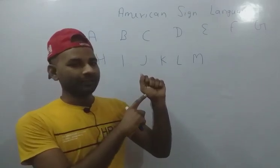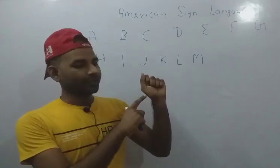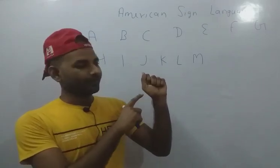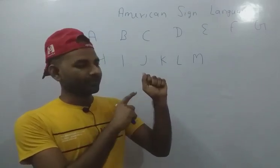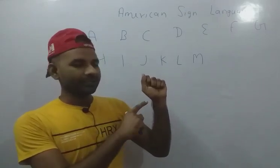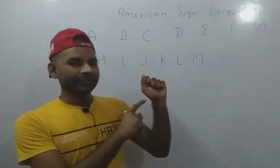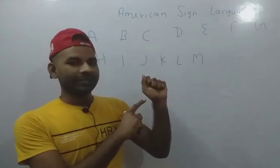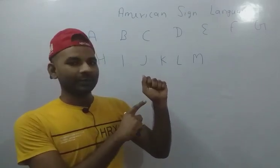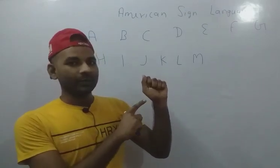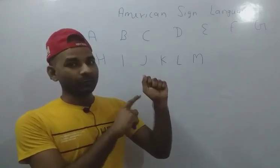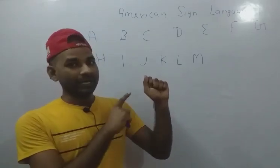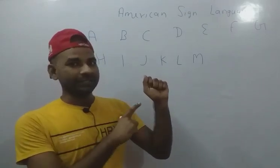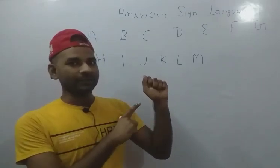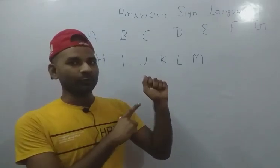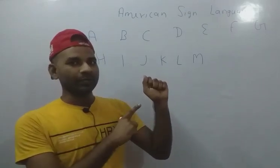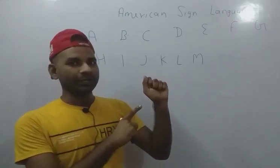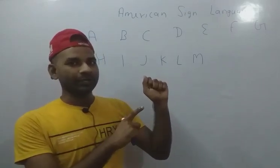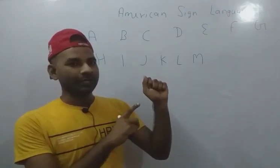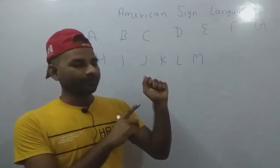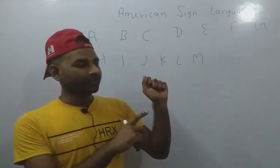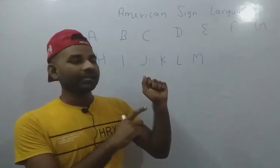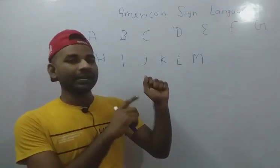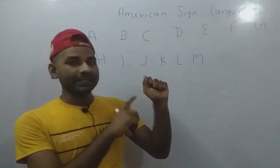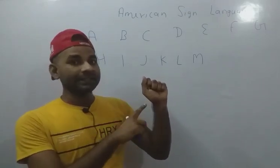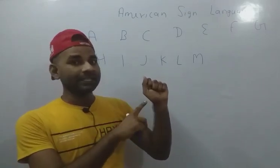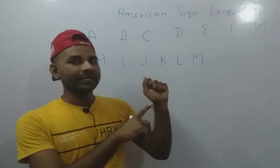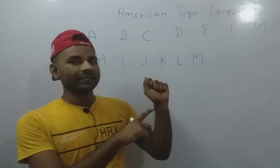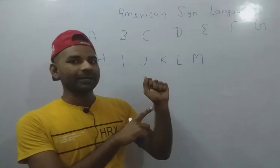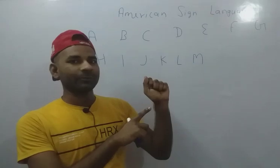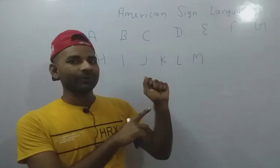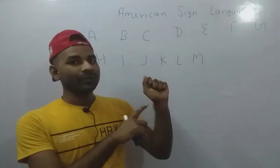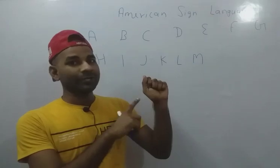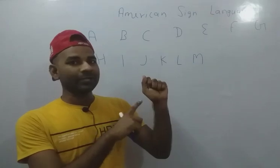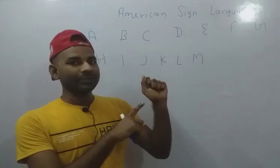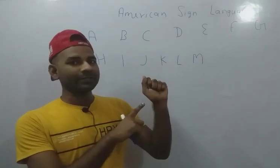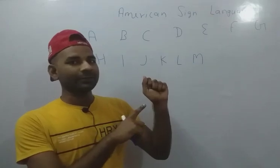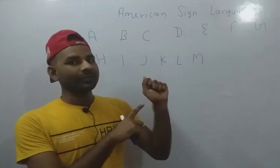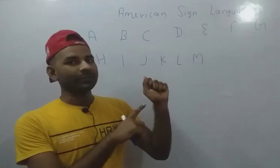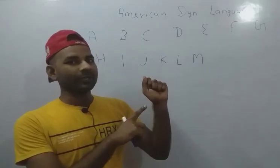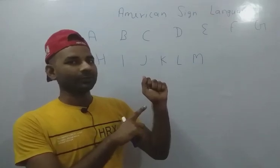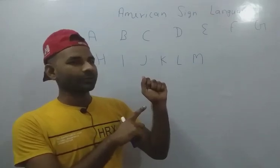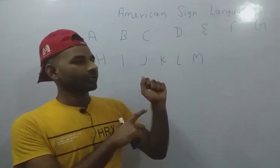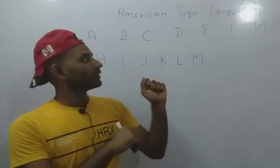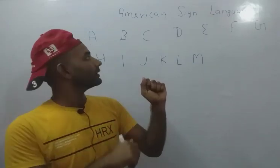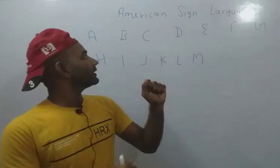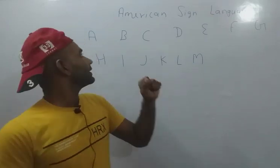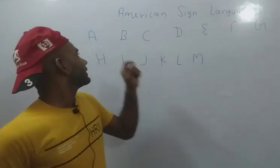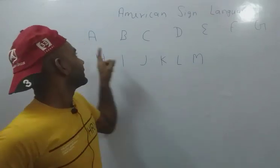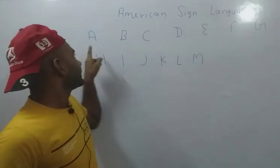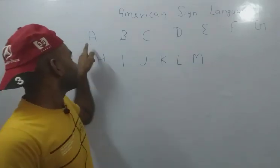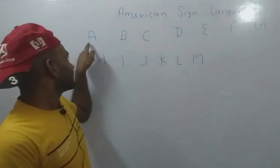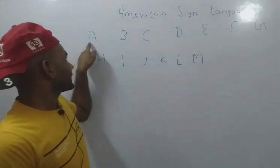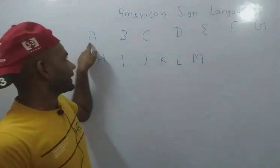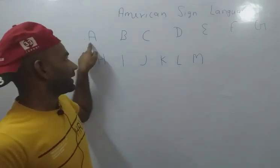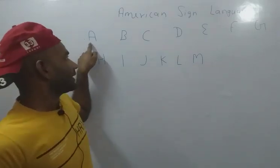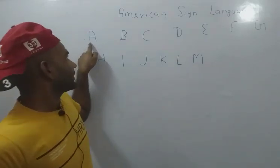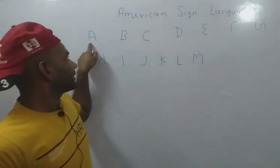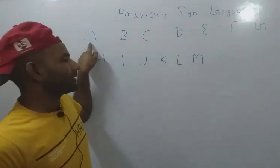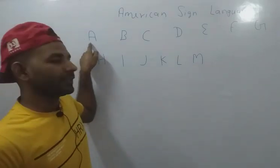मैं जैसे दिखा रहा हूँ आपको, ऐसे ही बोलना है, आई मीन ऐसे ही करना है आपको, तभी ये सही होगा, नहीं तो गलत हो जाएगा। जैसे ए,